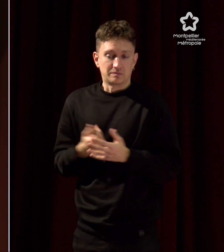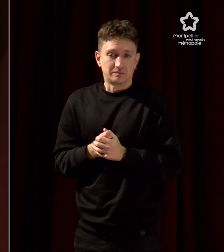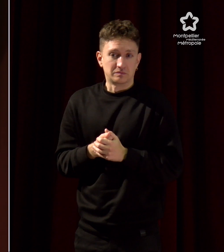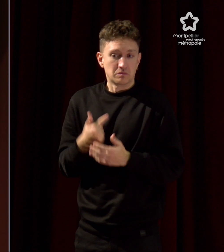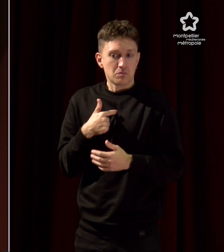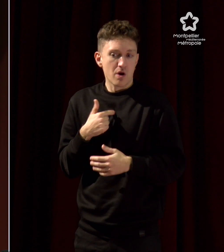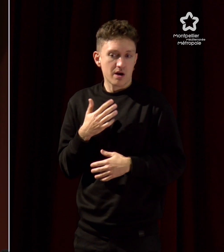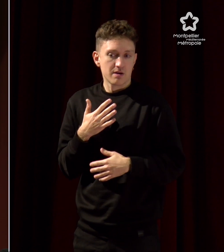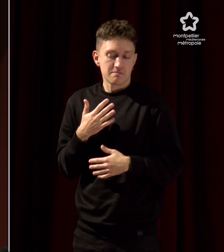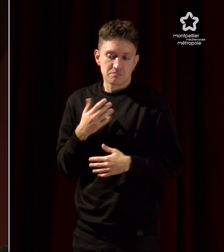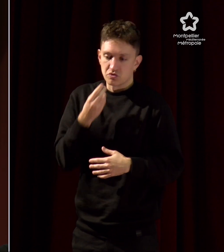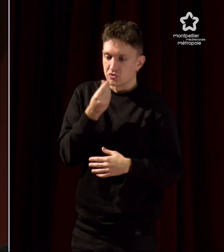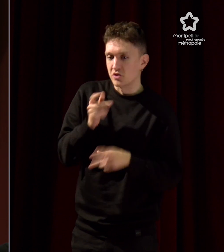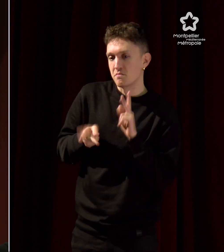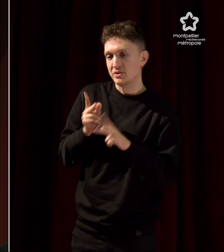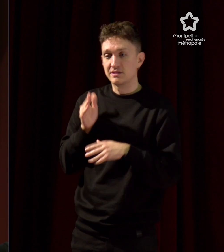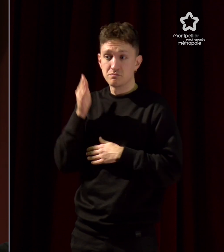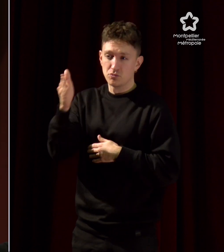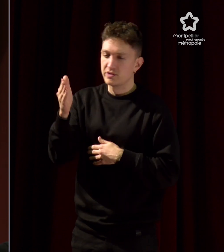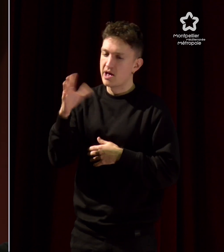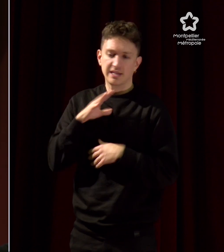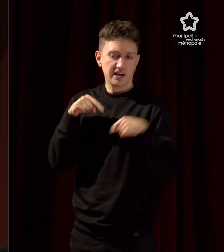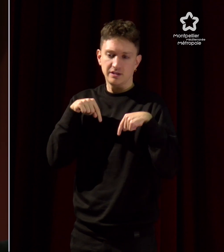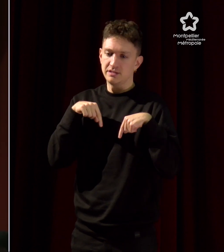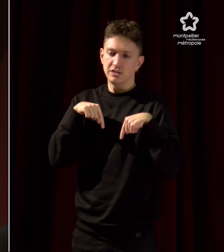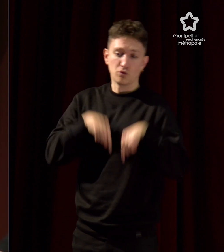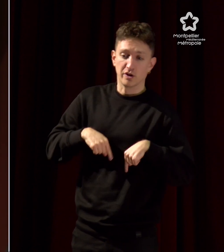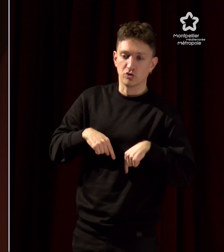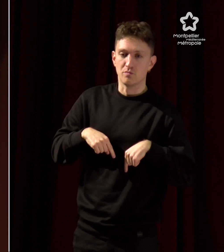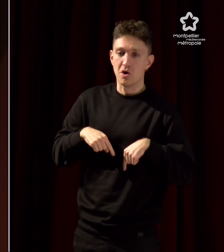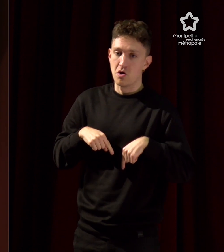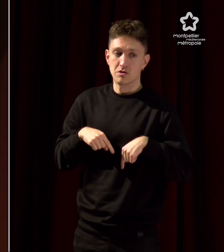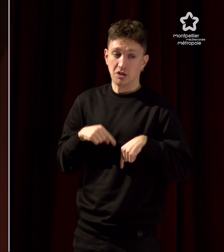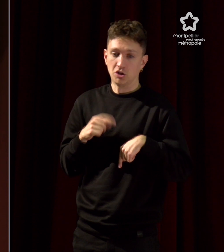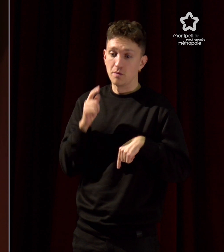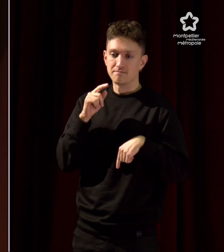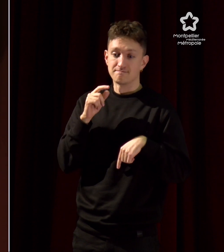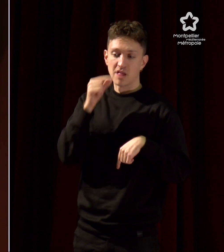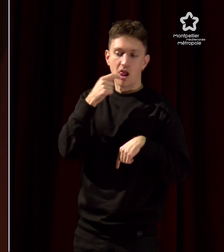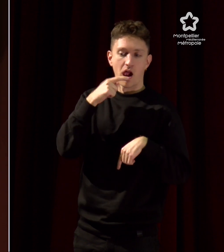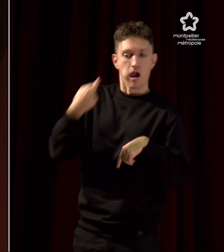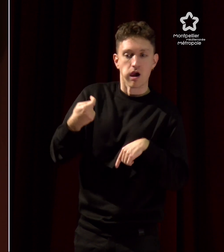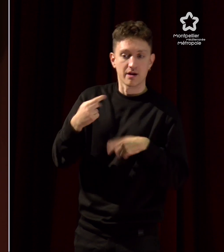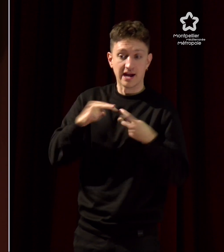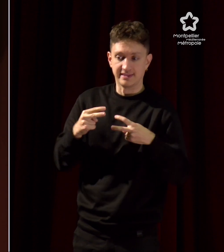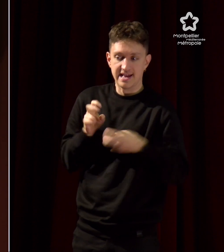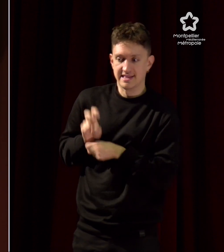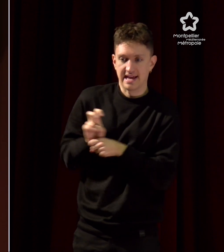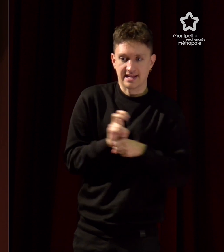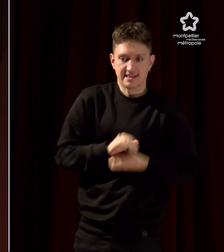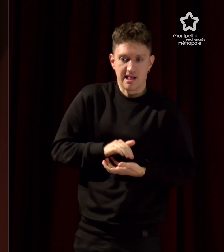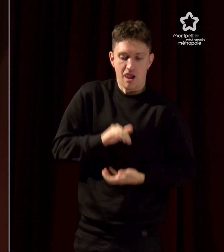que certaines populations, certains gouvernements ont pu garder les échantillons de leurs citoyens et pas